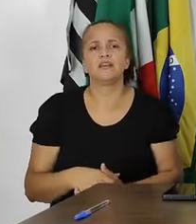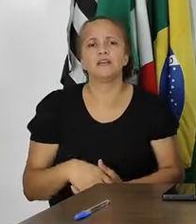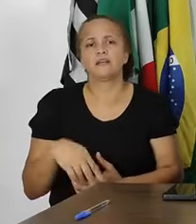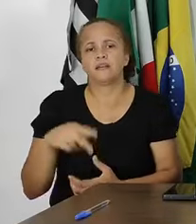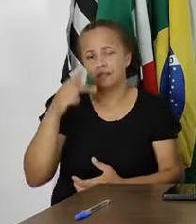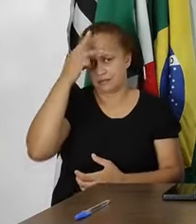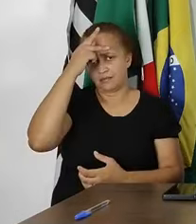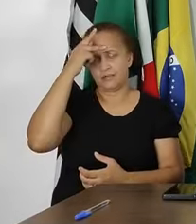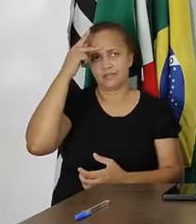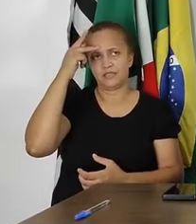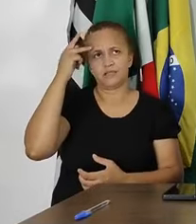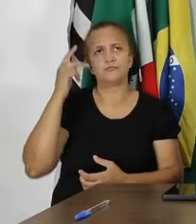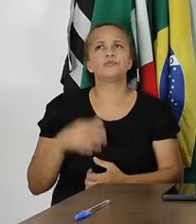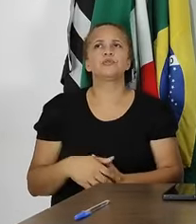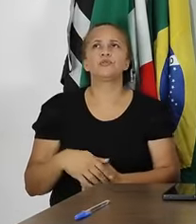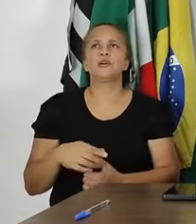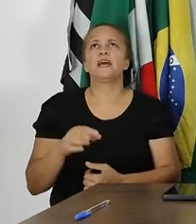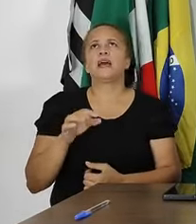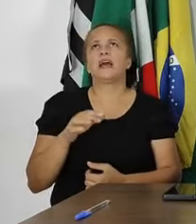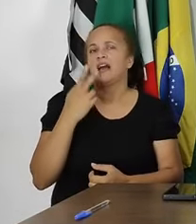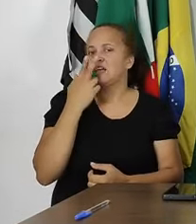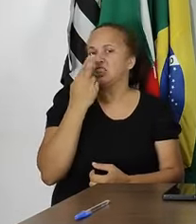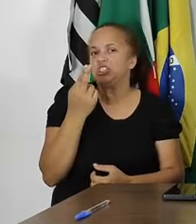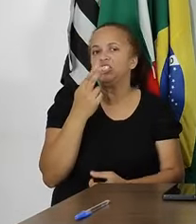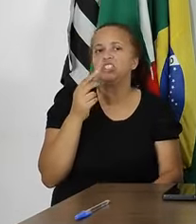próprios pensamentos.